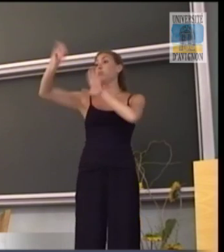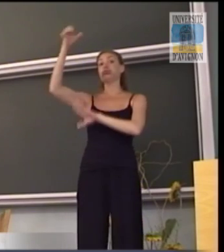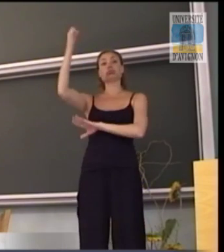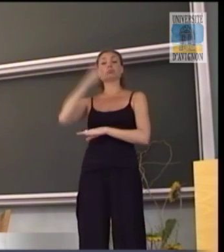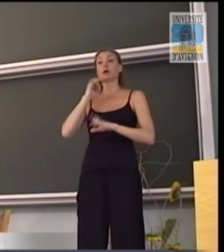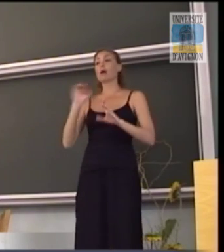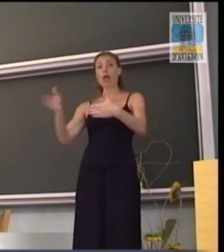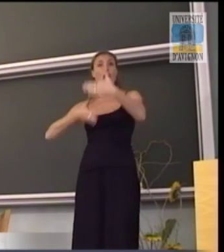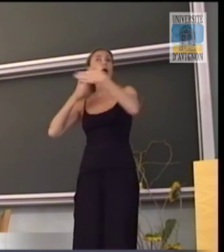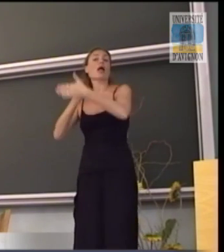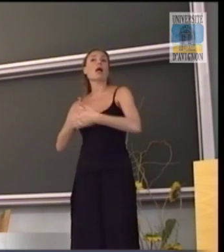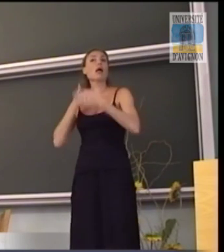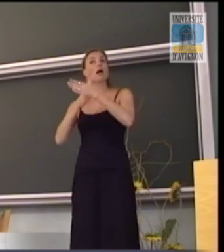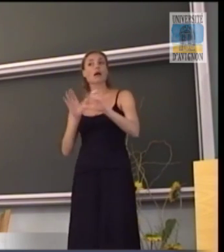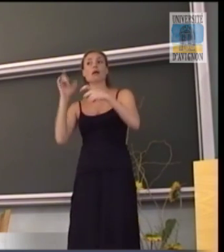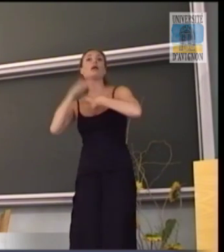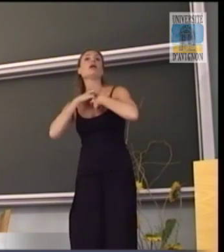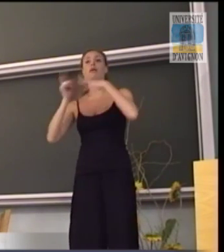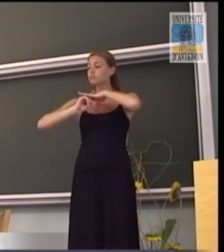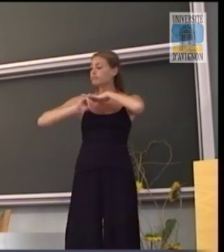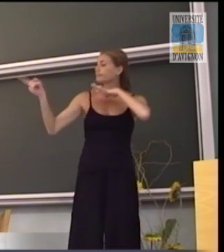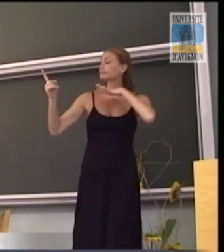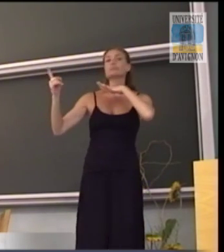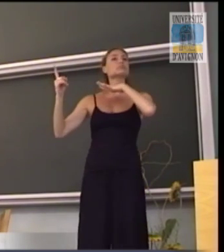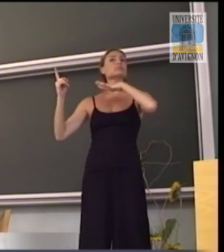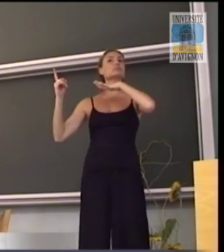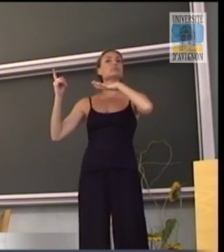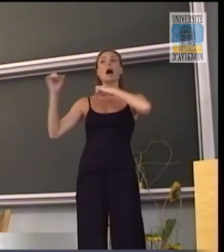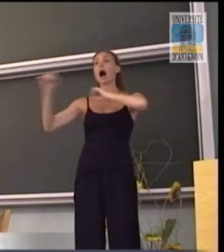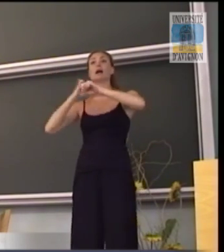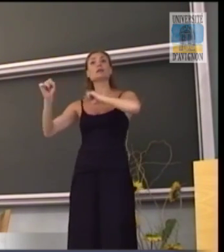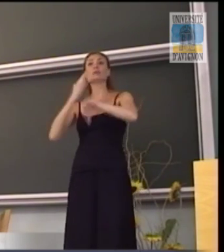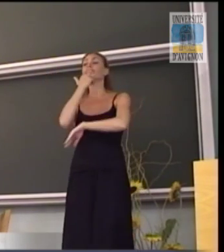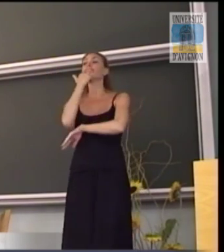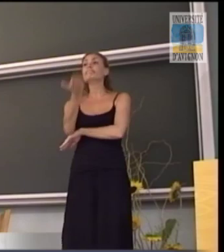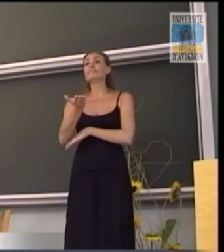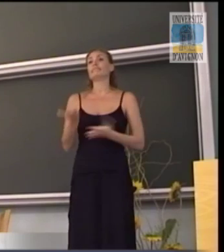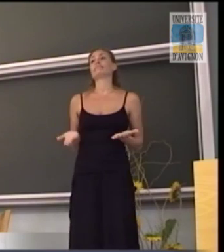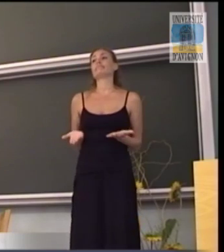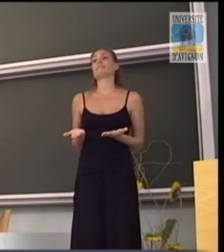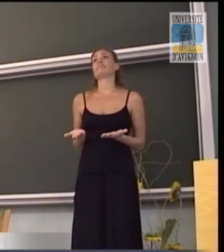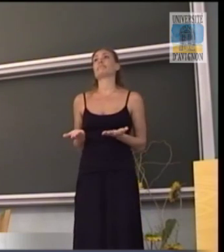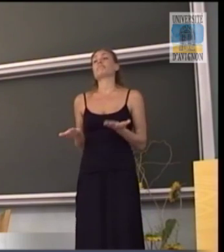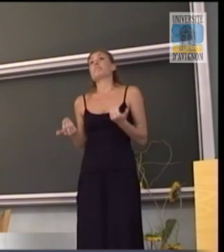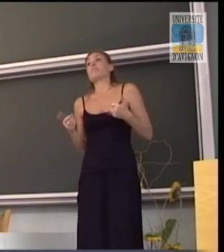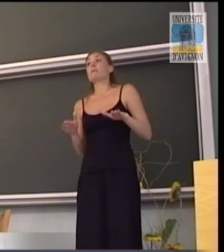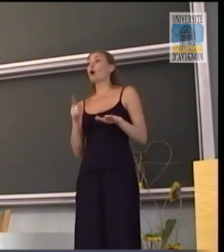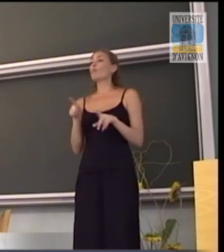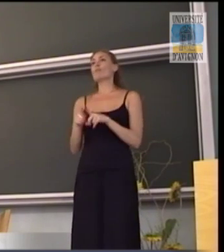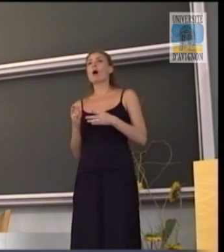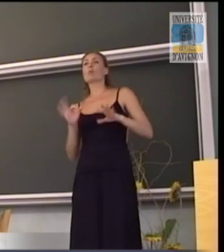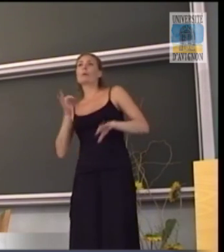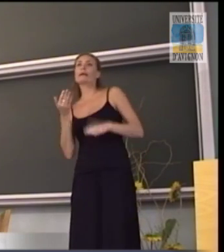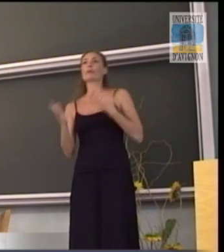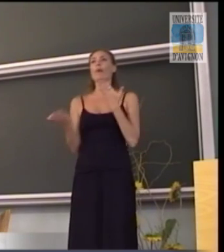d'exclusion, il est question d'impuissance, mais il n'est pas question de j'ose le faire ou j'ose pas le faire. Alors